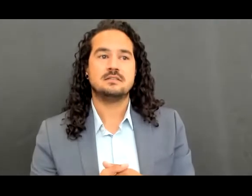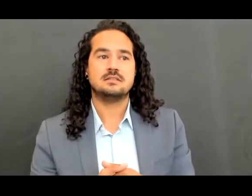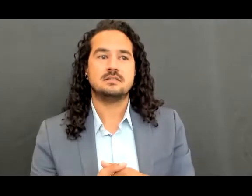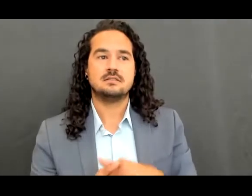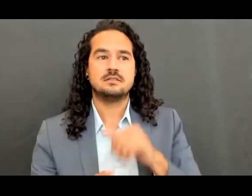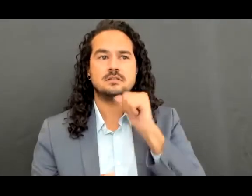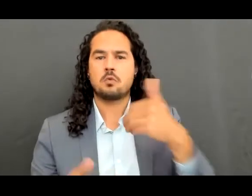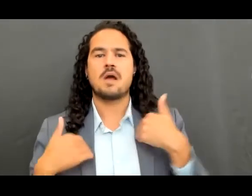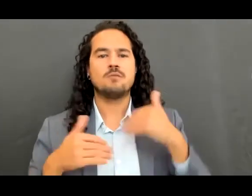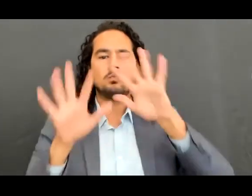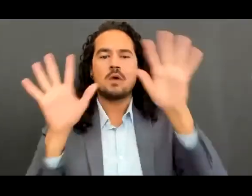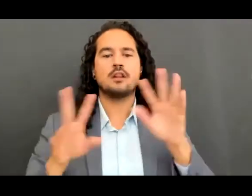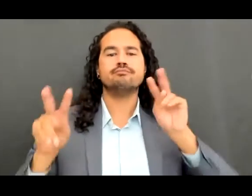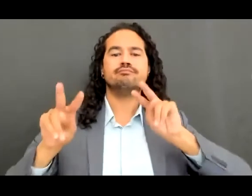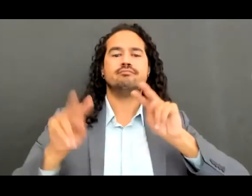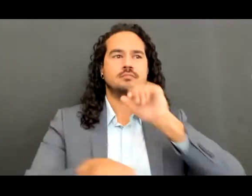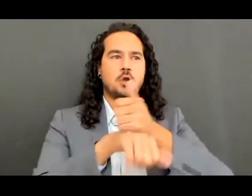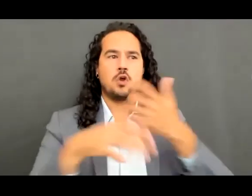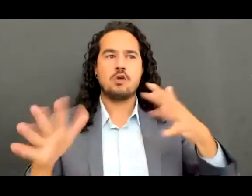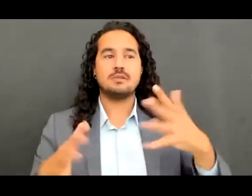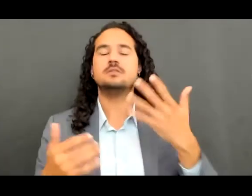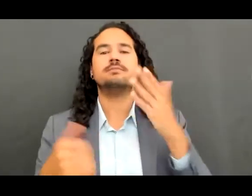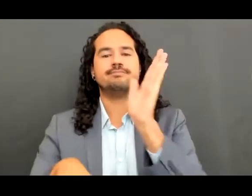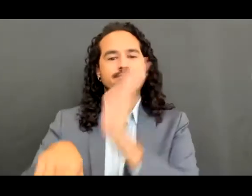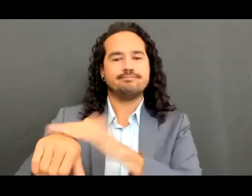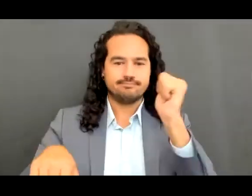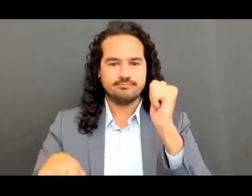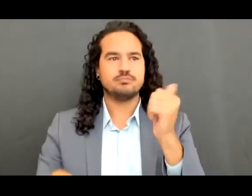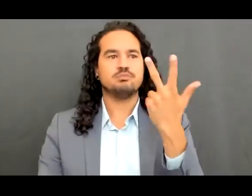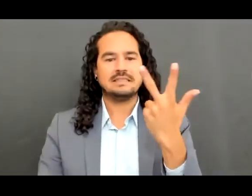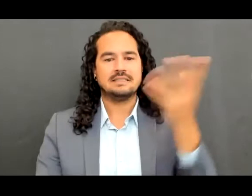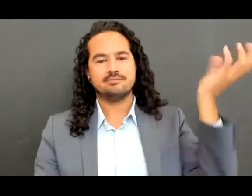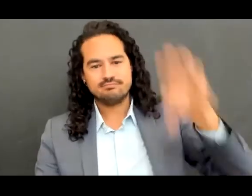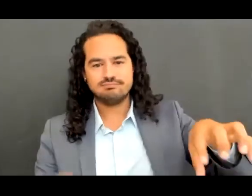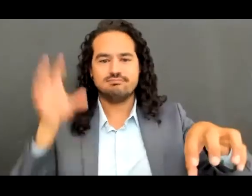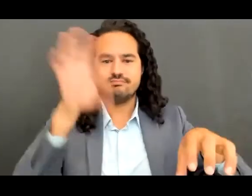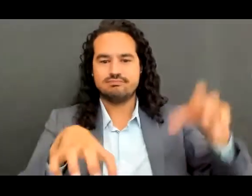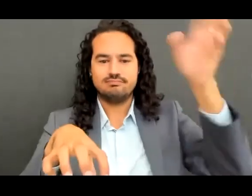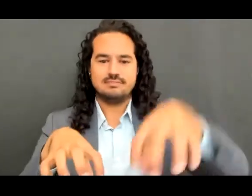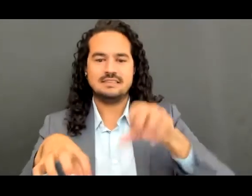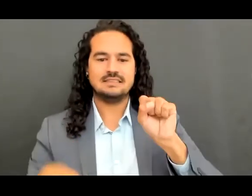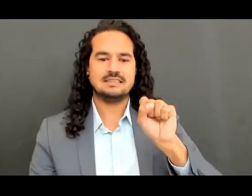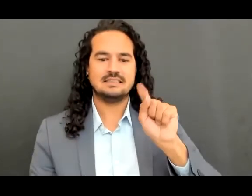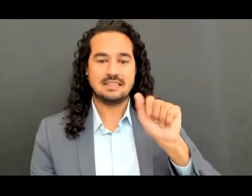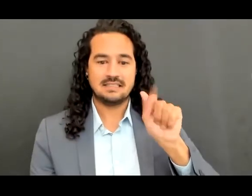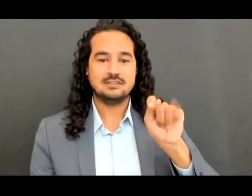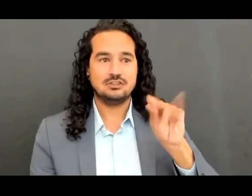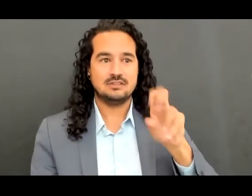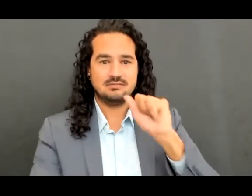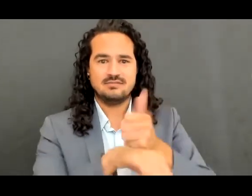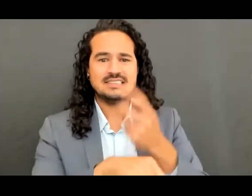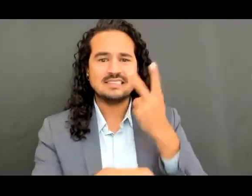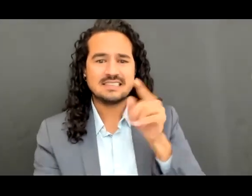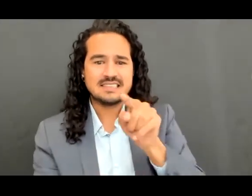muchas observaciones acerca del clima en esta zona. Vamos a hablar acerca de los lugares en esta zona.